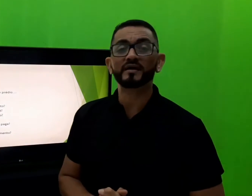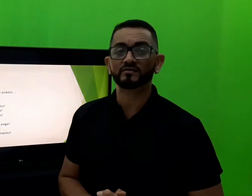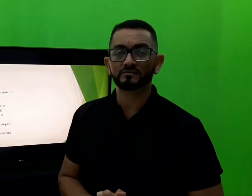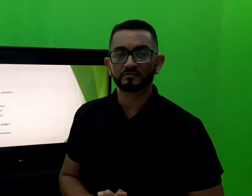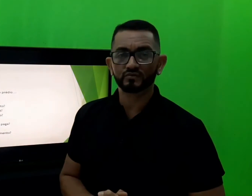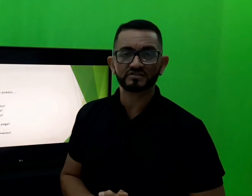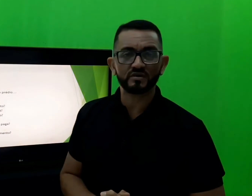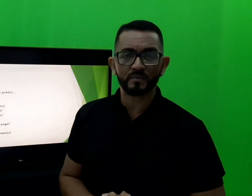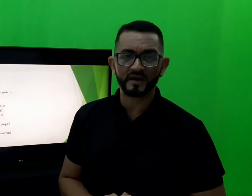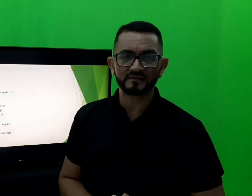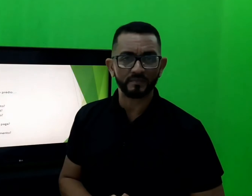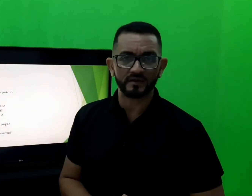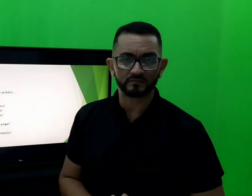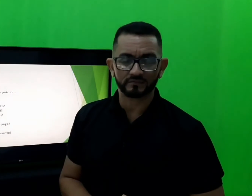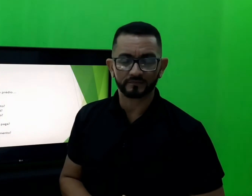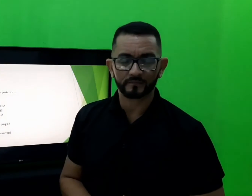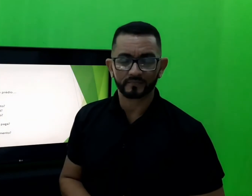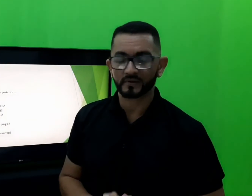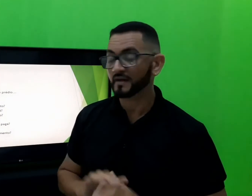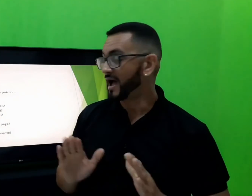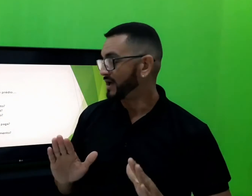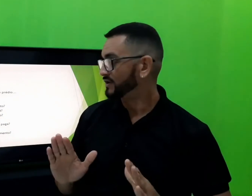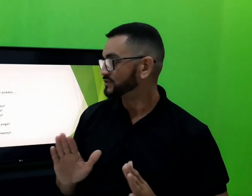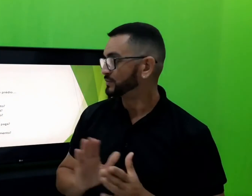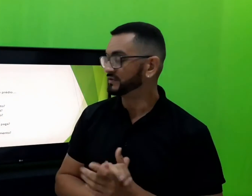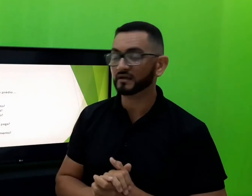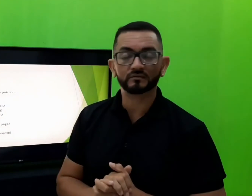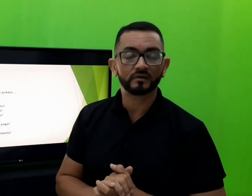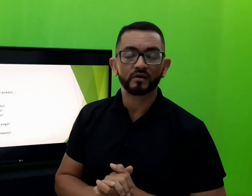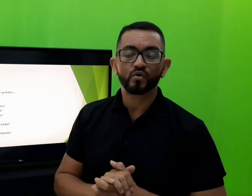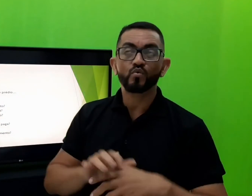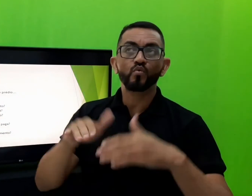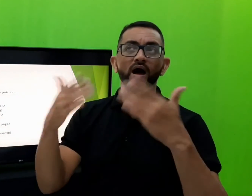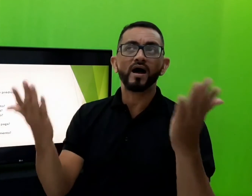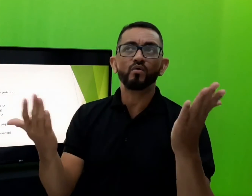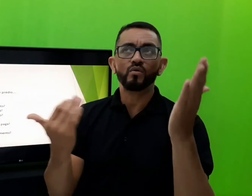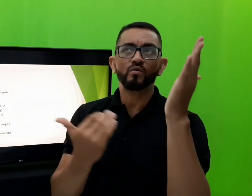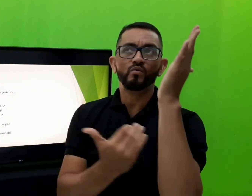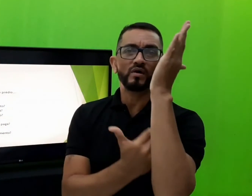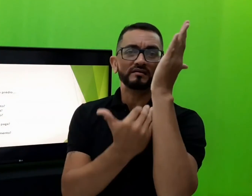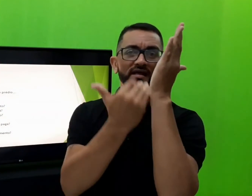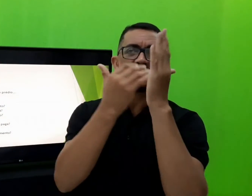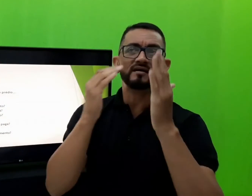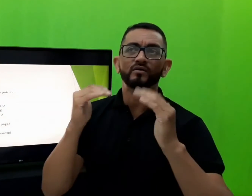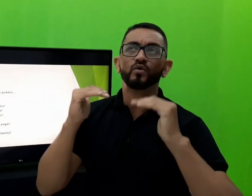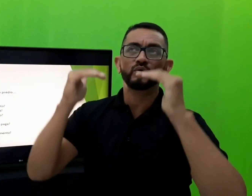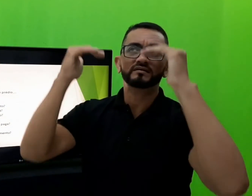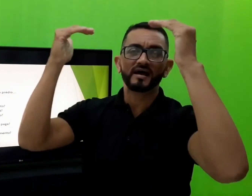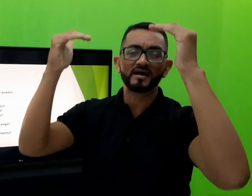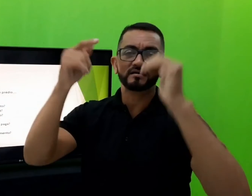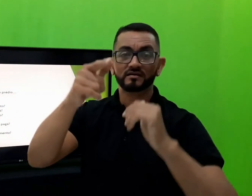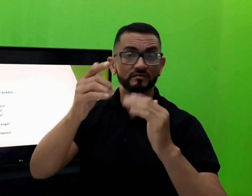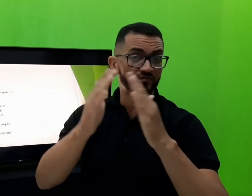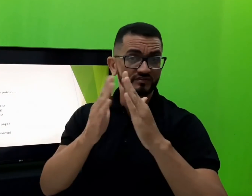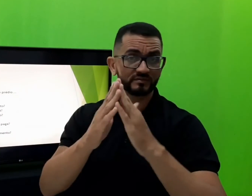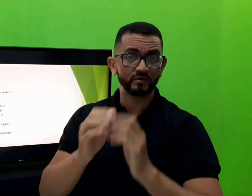número do seu apartamento? Respondendo. Qual o andar ou o andar que você